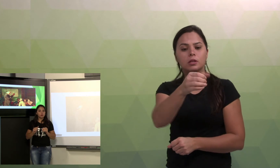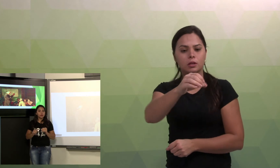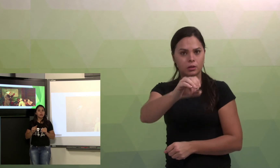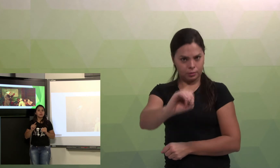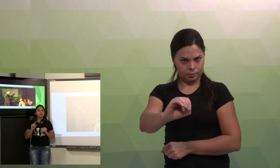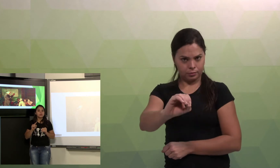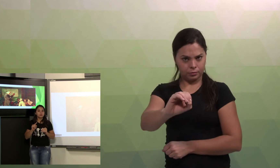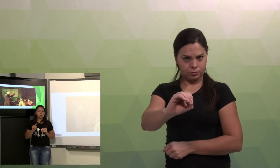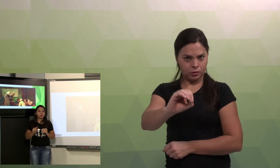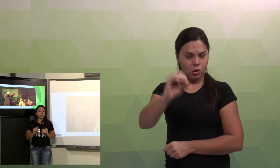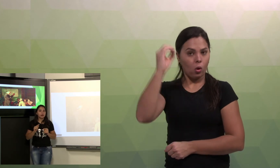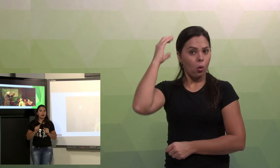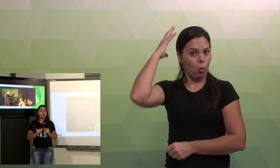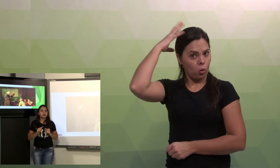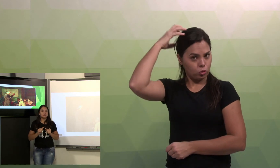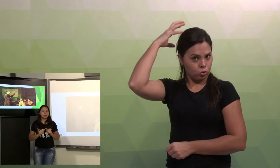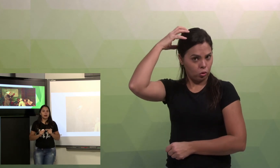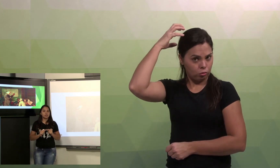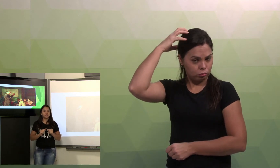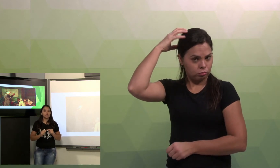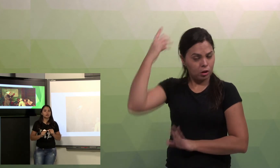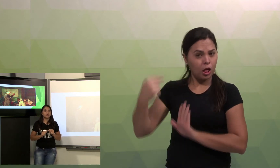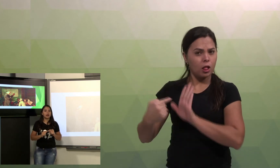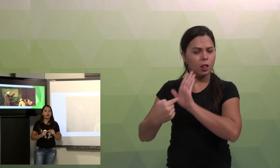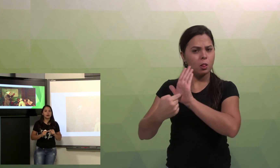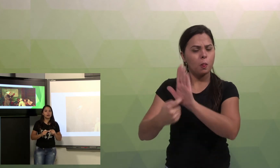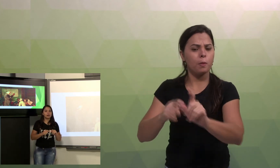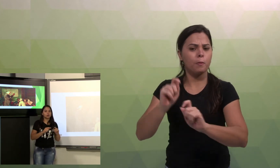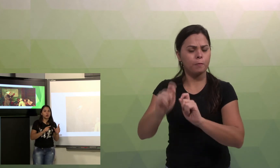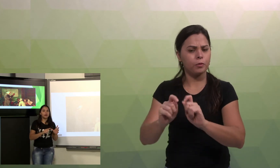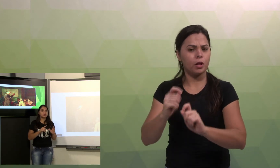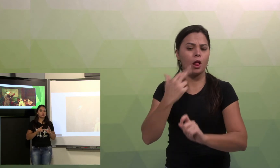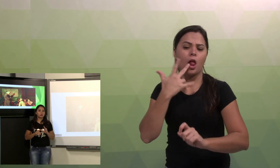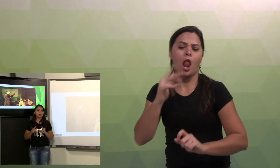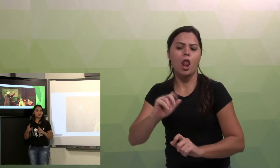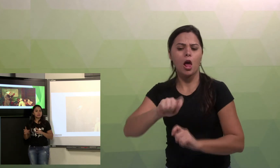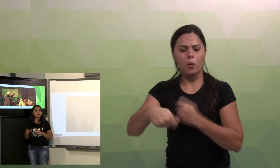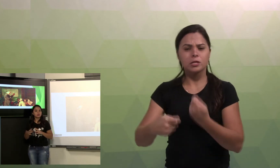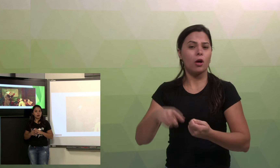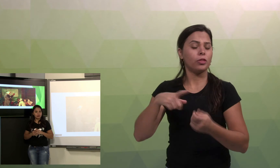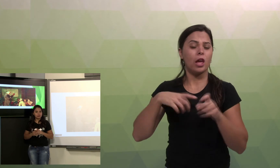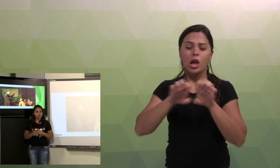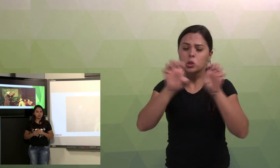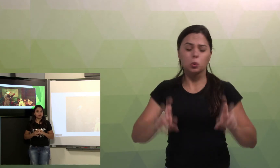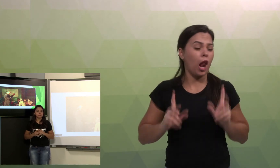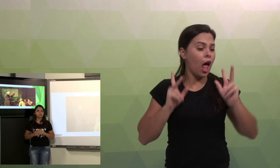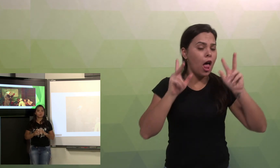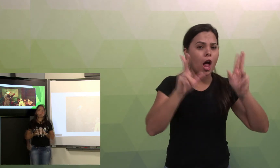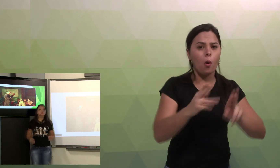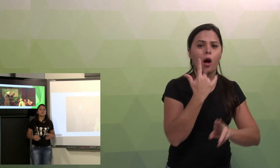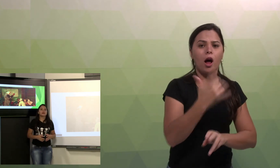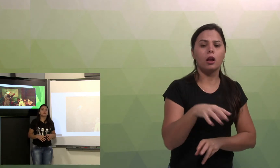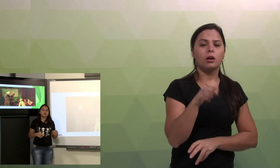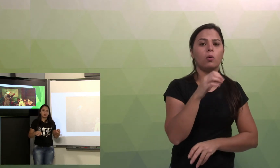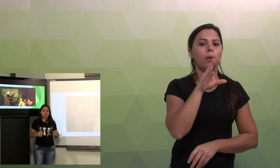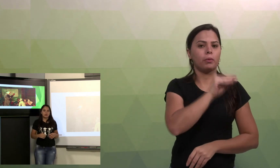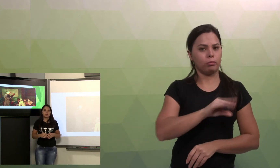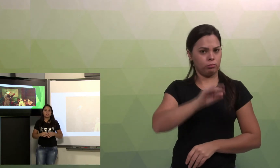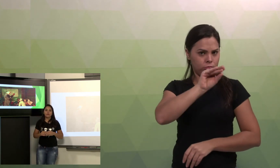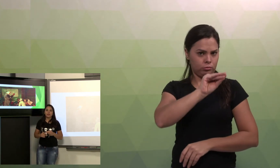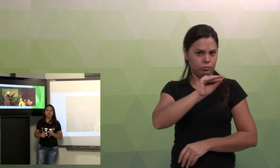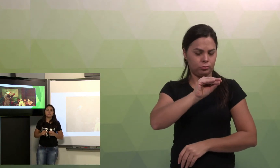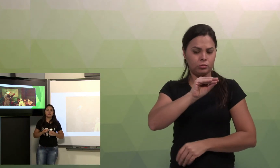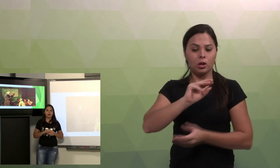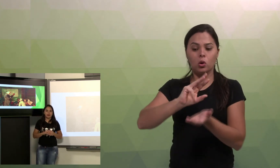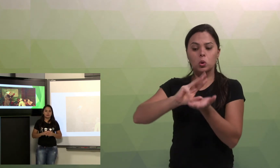William Stockwell demonstrou que a língua de sinais tinha toda a estrutura que as línguas orais. Os métodos de